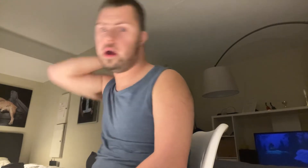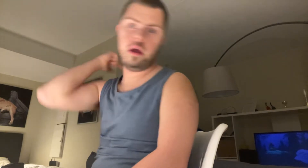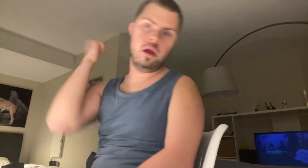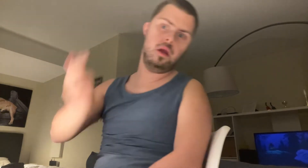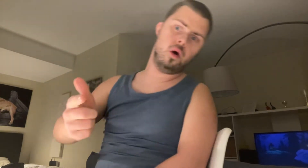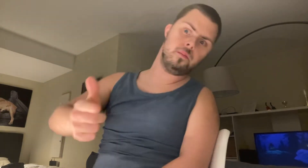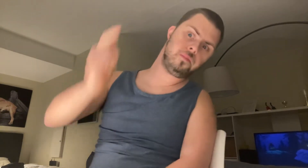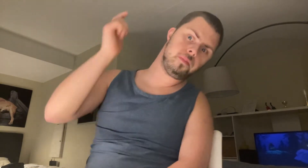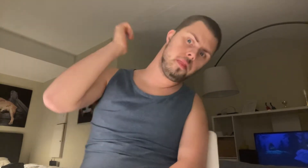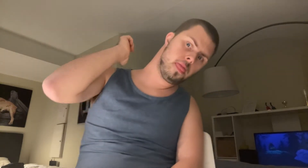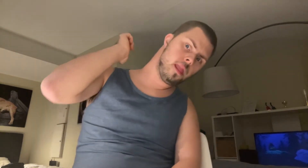Jo.